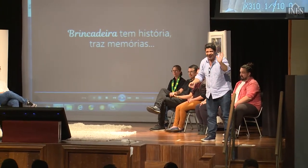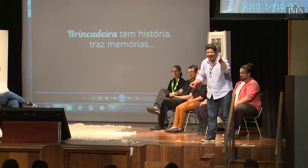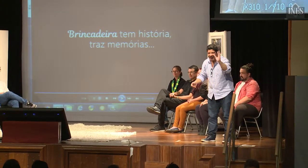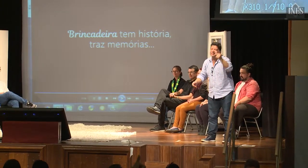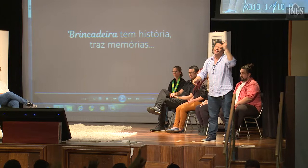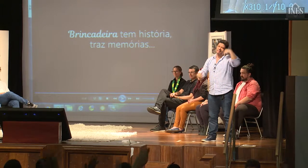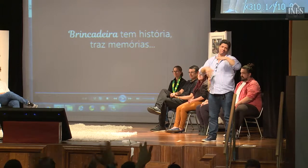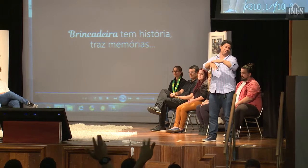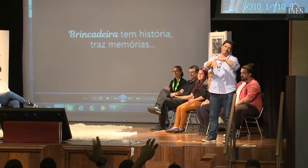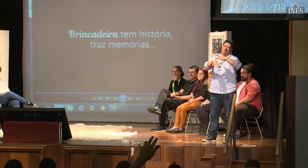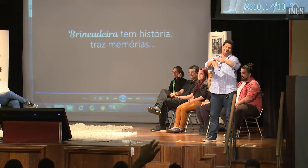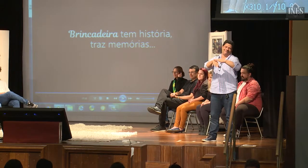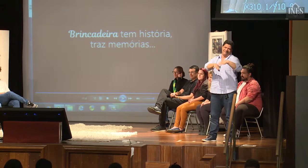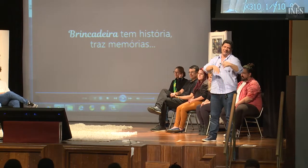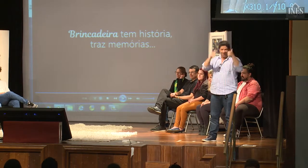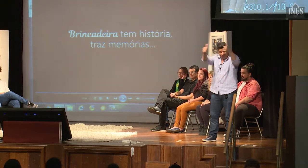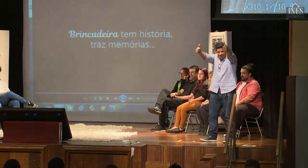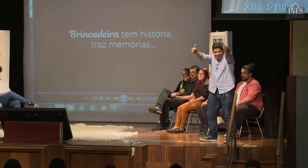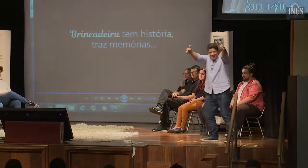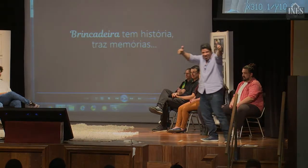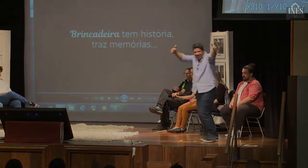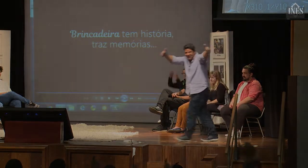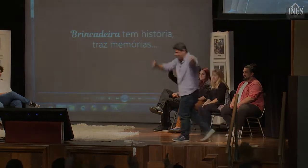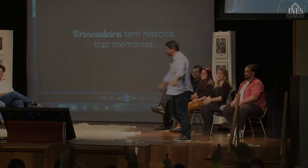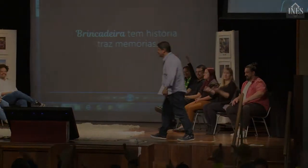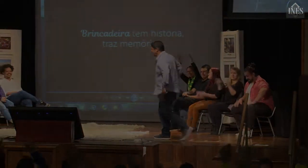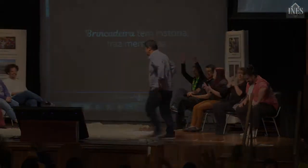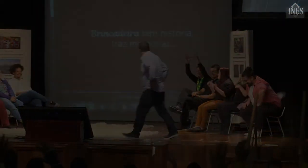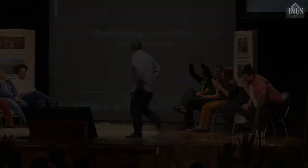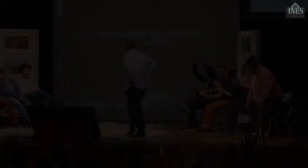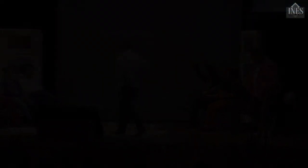mais ganhava. Eu era doente nisso. Obrigada, gente.